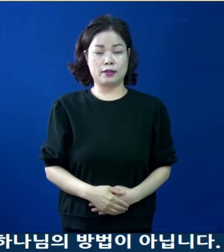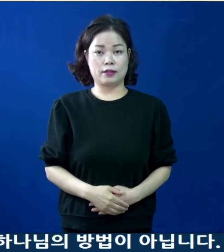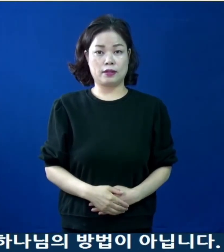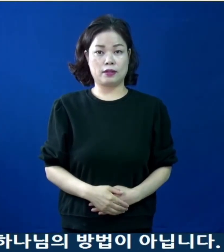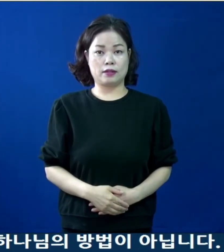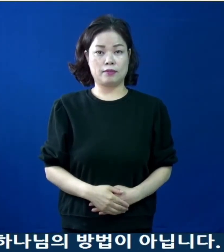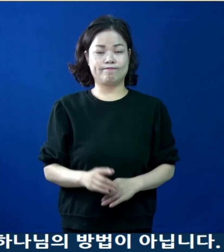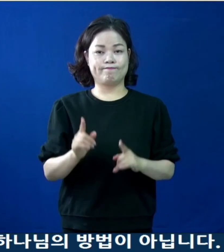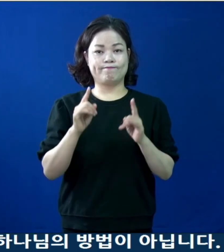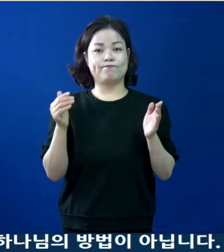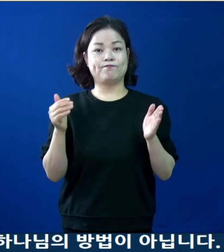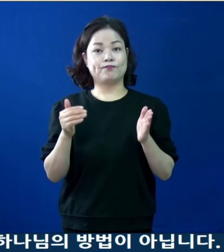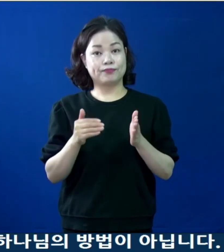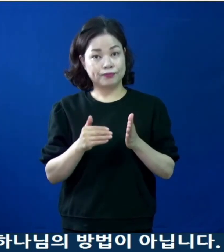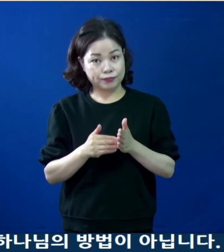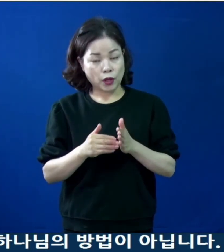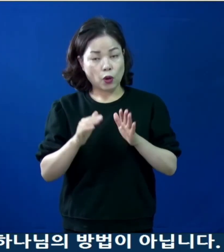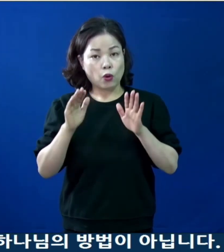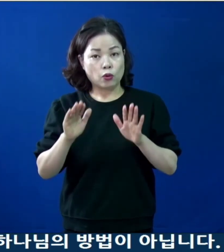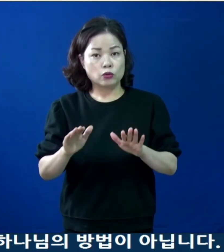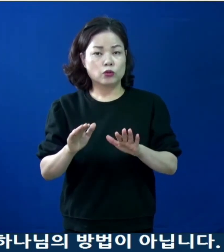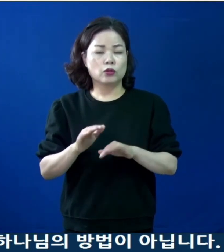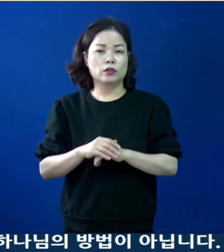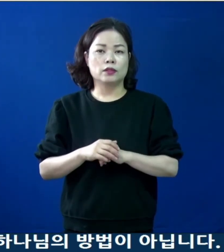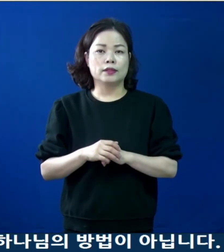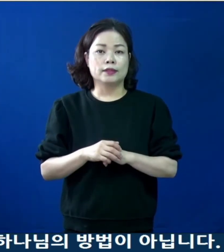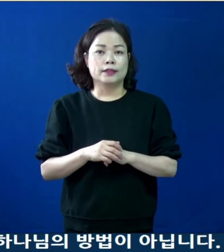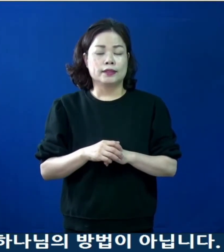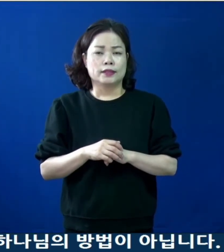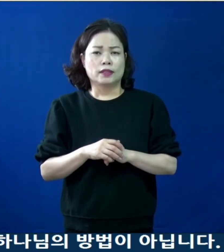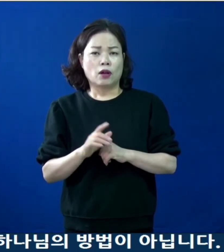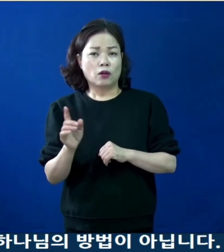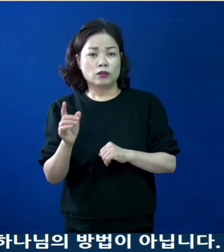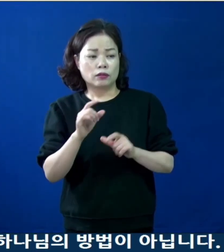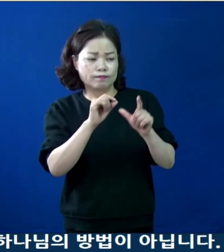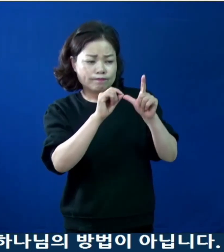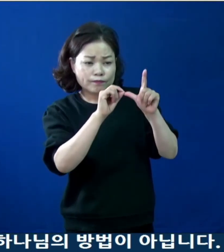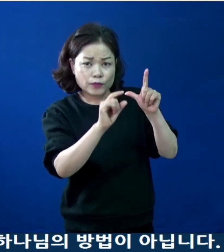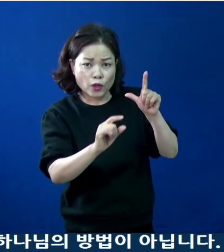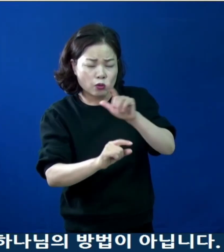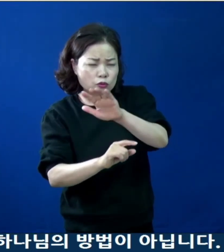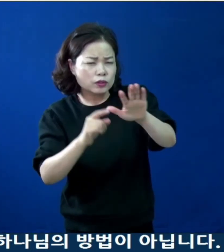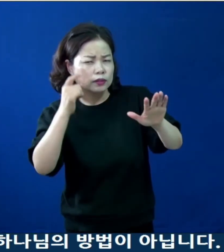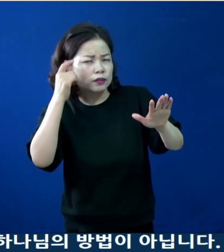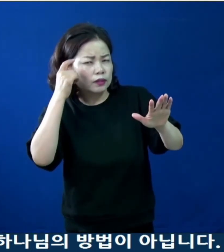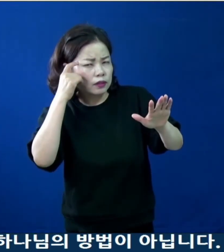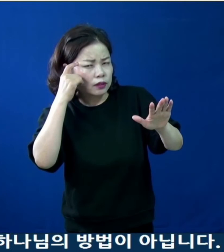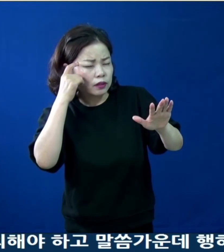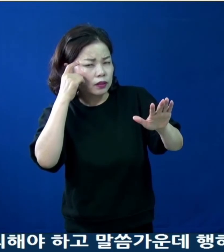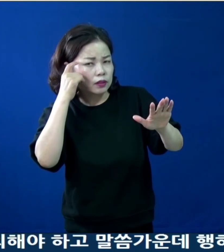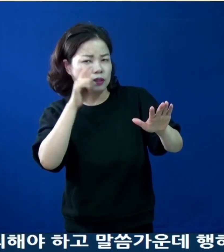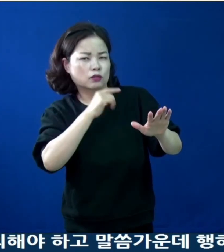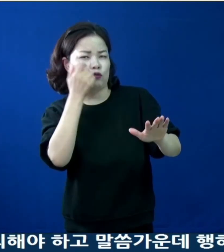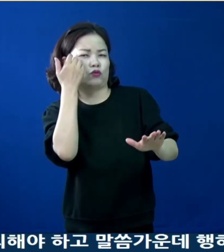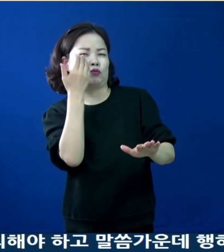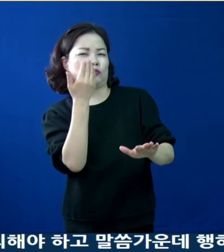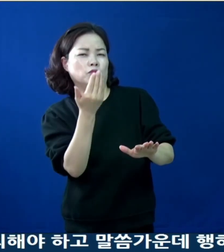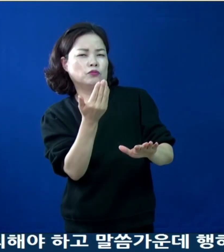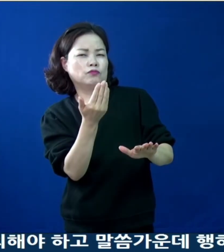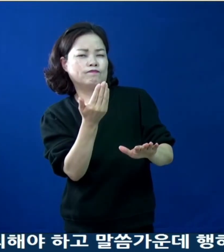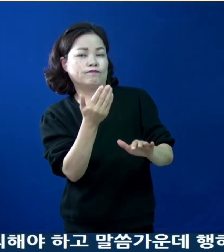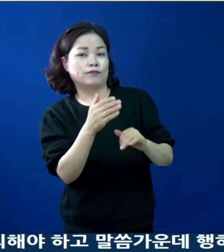말씀을 맺습니다. 오늘 우리는 어떤 측면에서 우리 인생의 가장 중요한 질문을